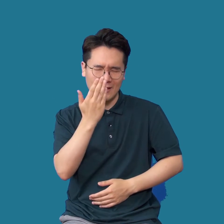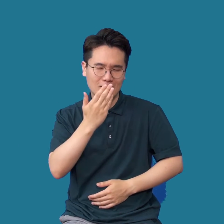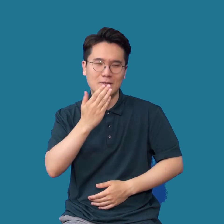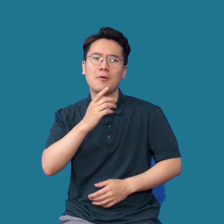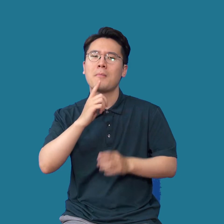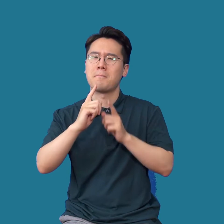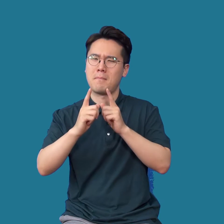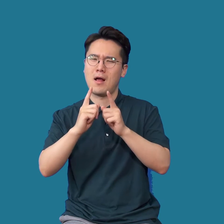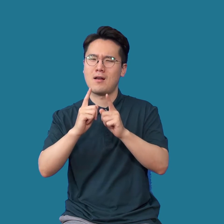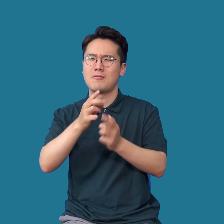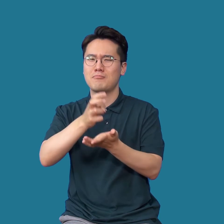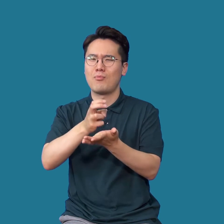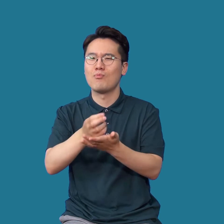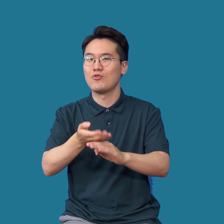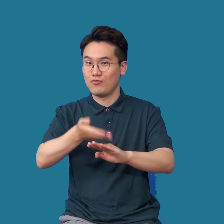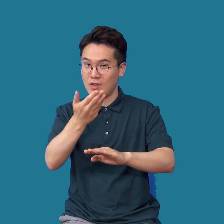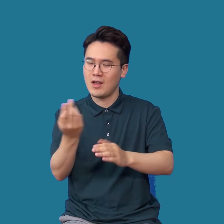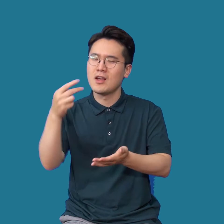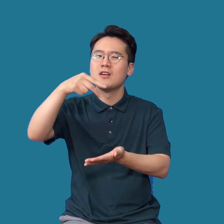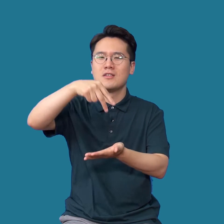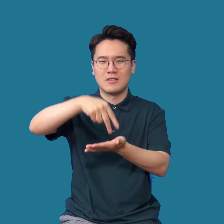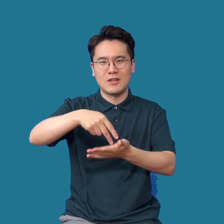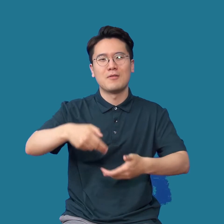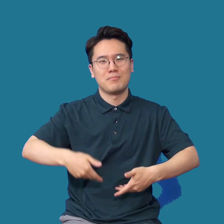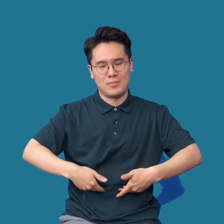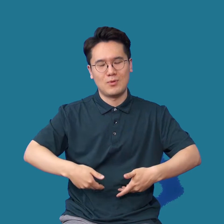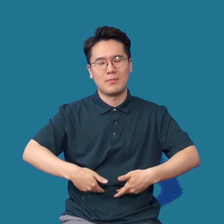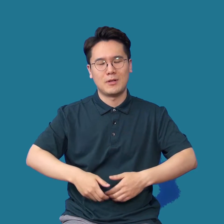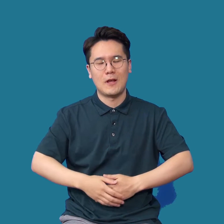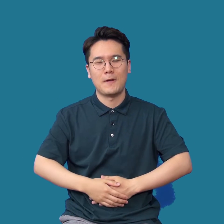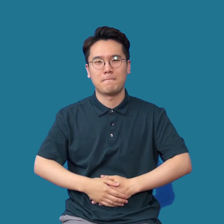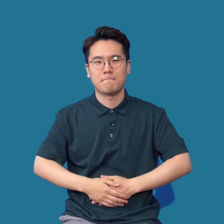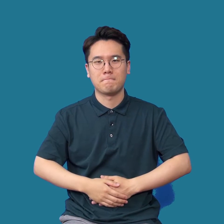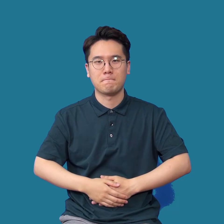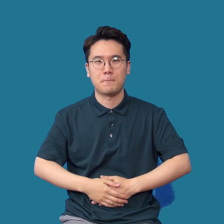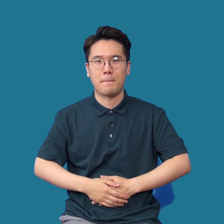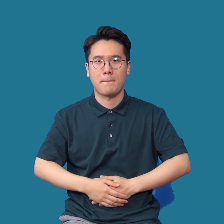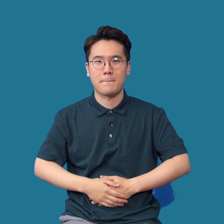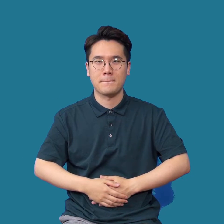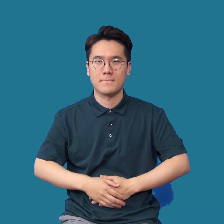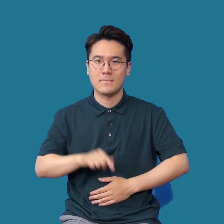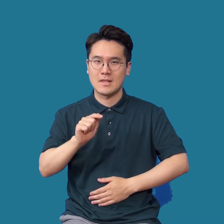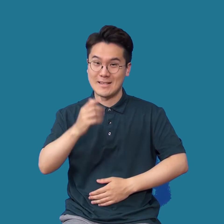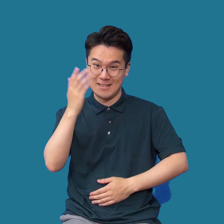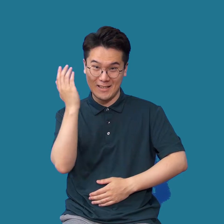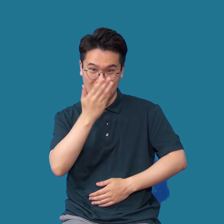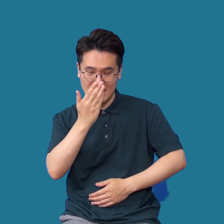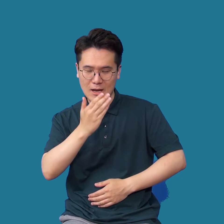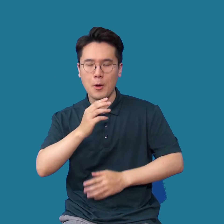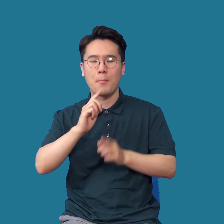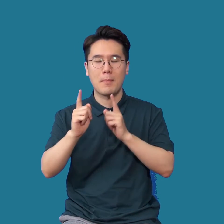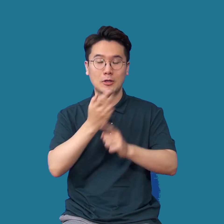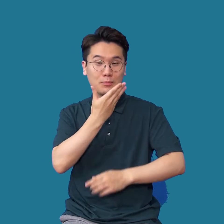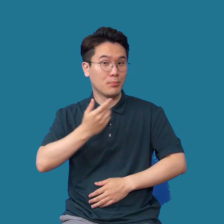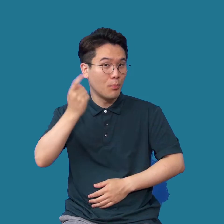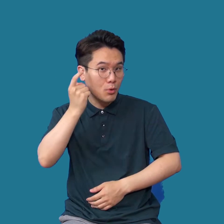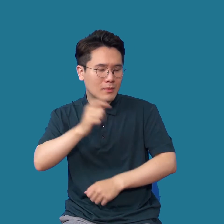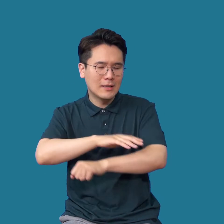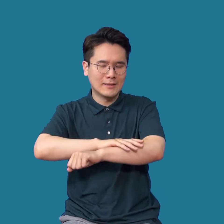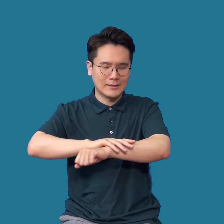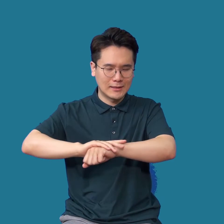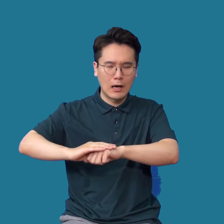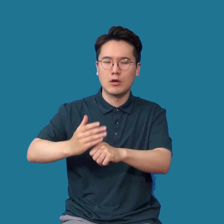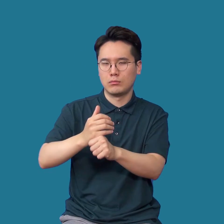합니다. 논리 정연한 이 말씀을 굳게 붙들어야 하겠습니다. 그러면